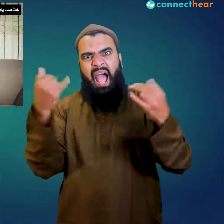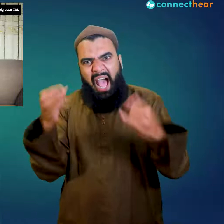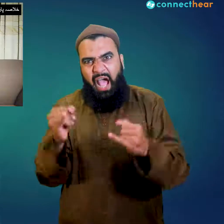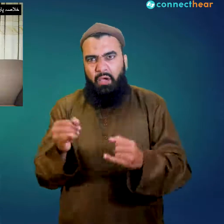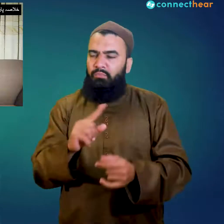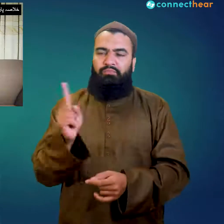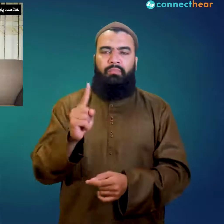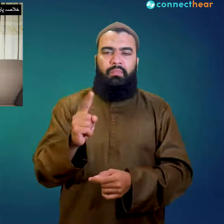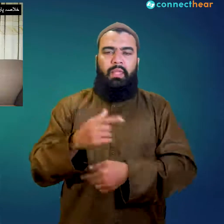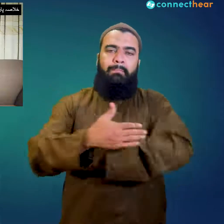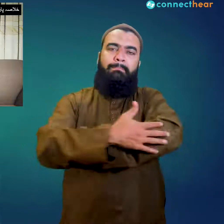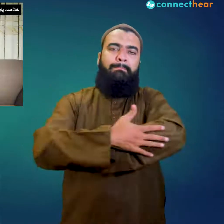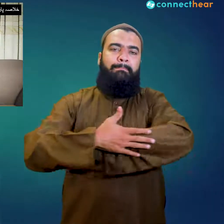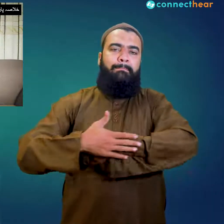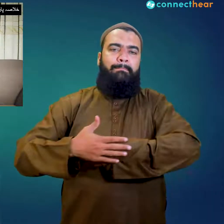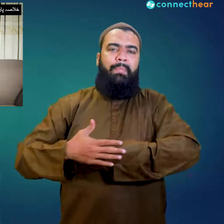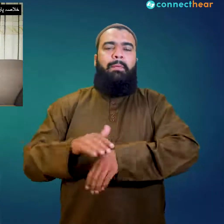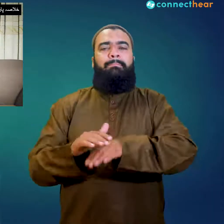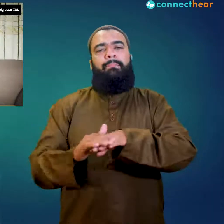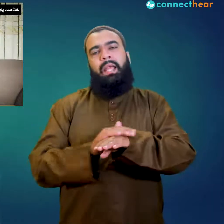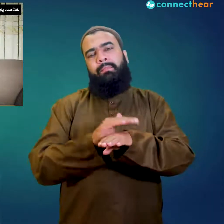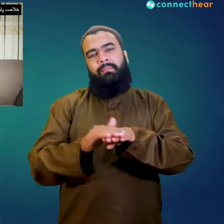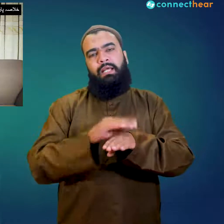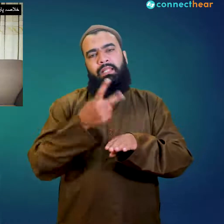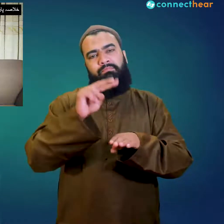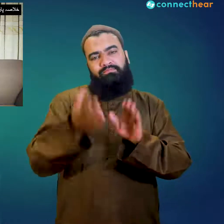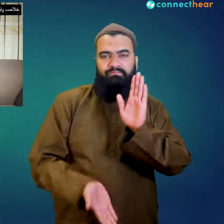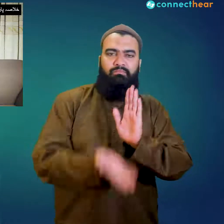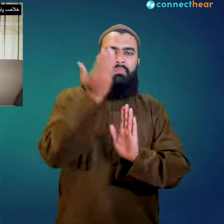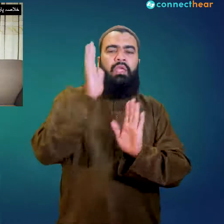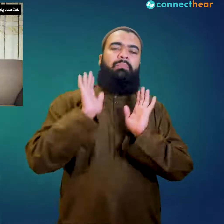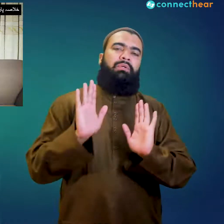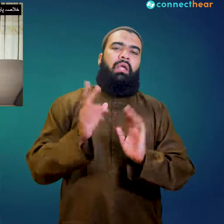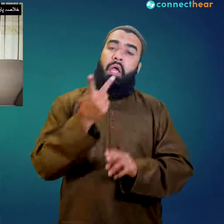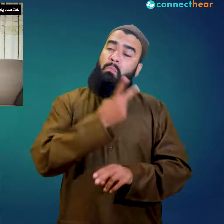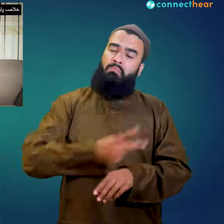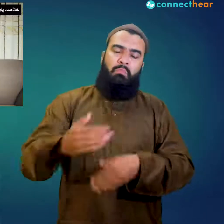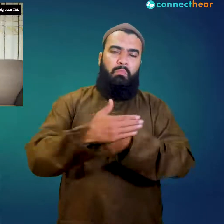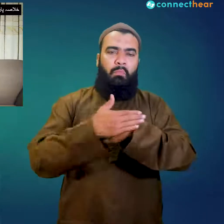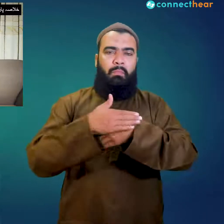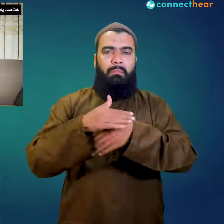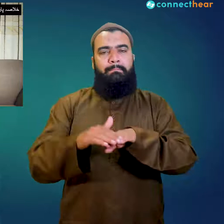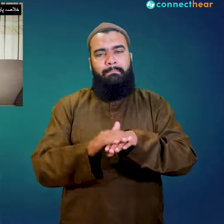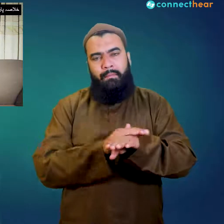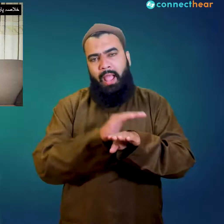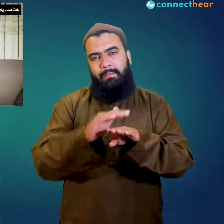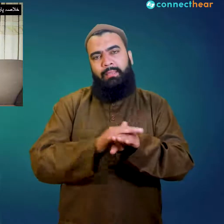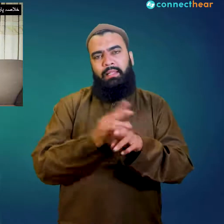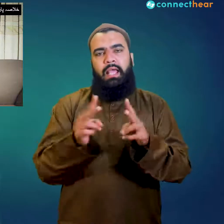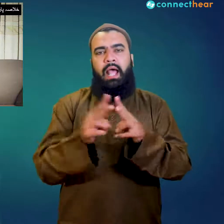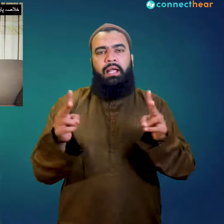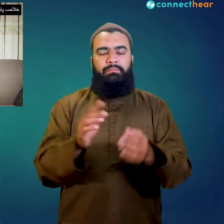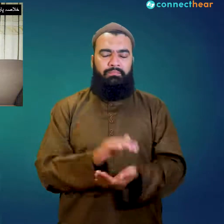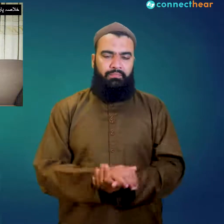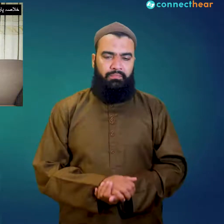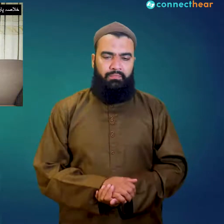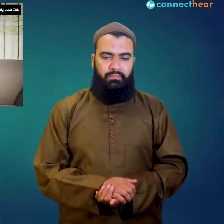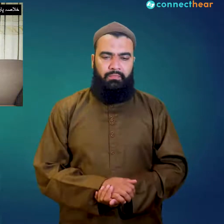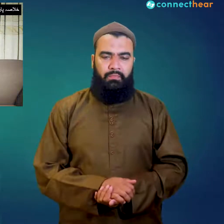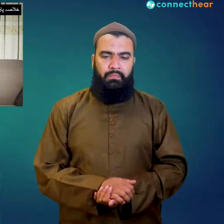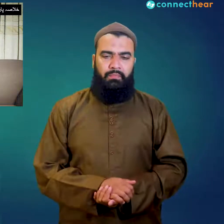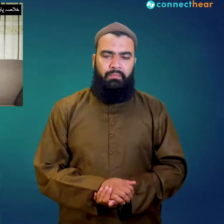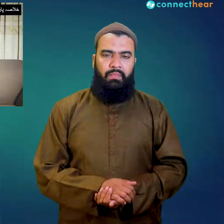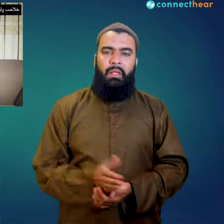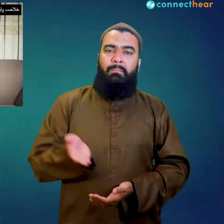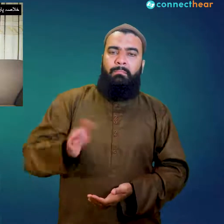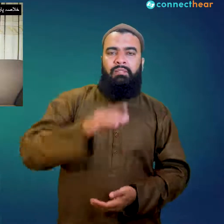آیت نمبر 2، وَآتُوا الْيَتَامَى أَمْوَالَهُمْ وَلَا تَتَبَدَّلُوا الْخَبِيثَ بِالطَّيِّبِ۔